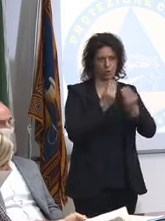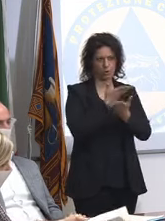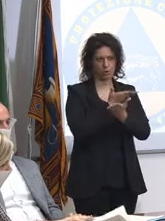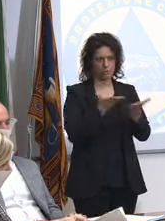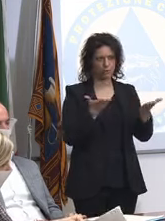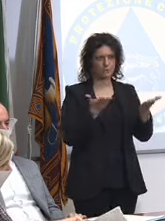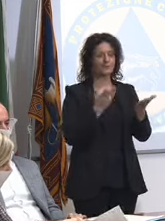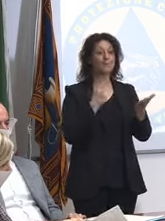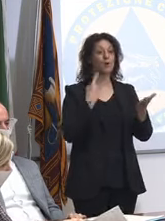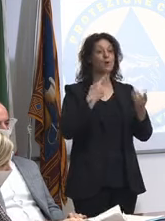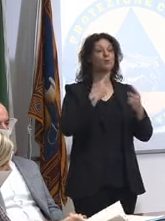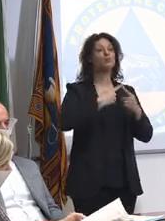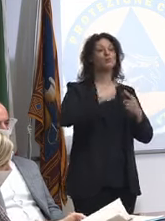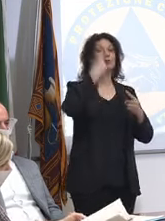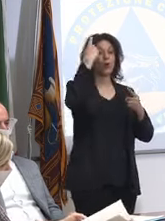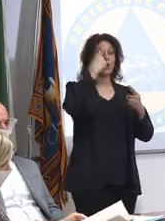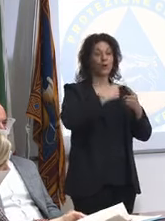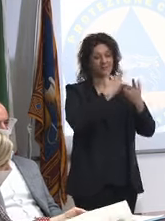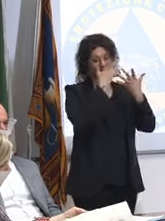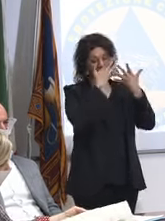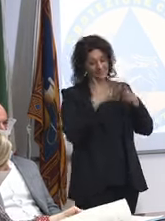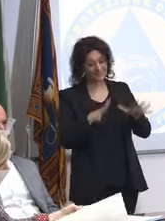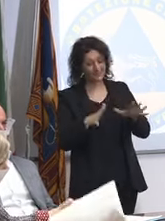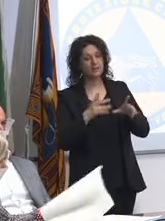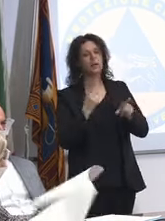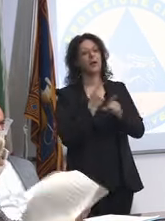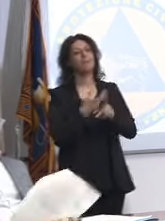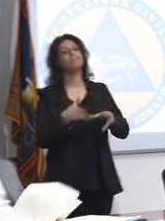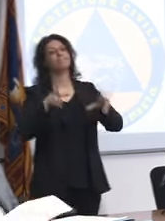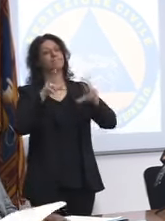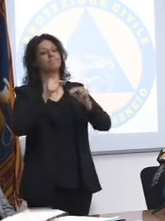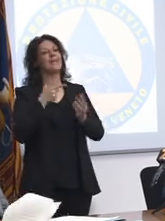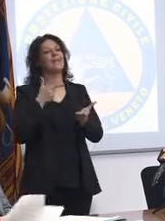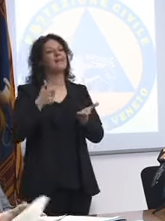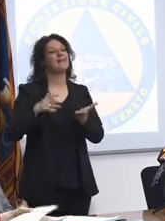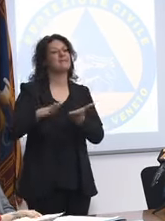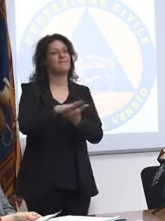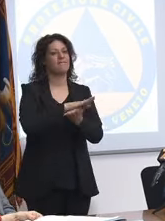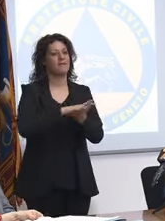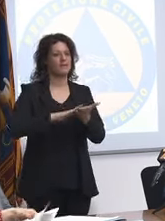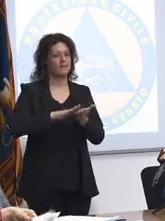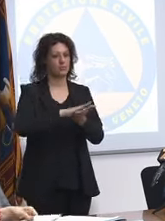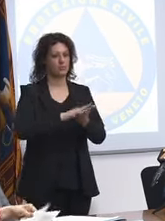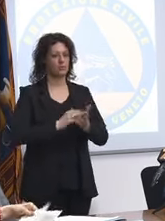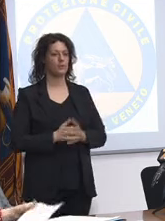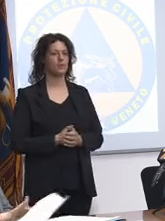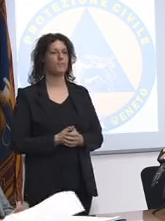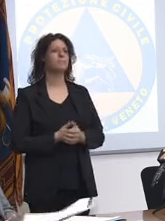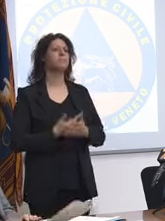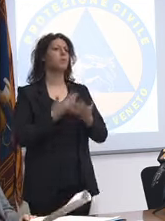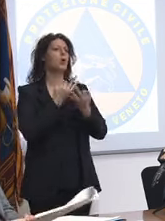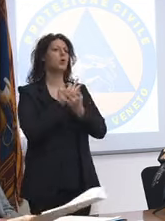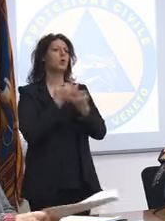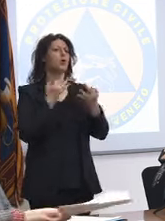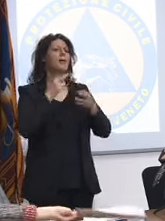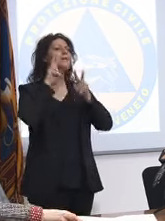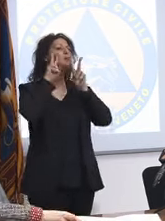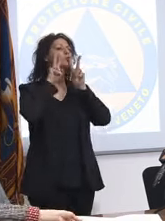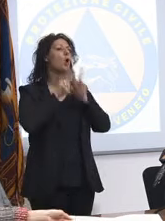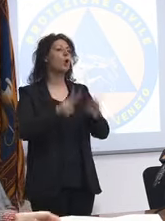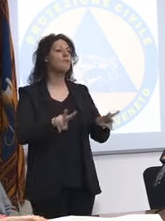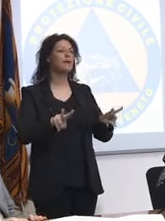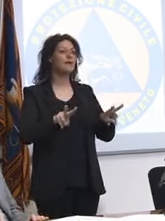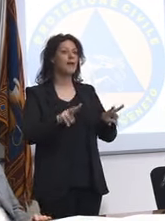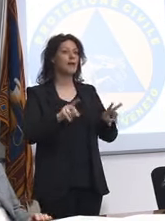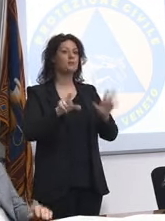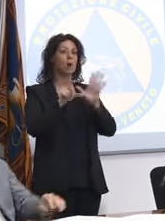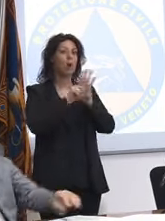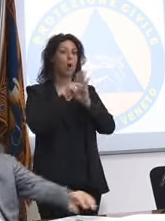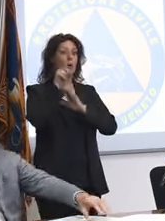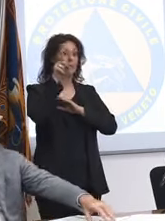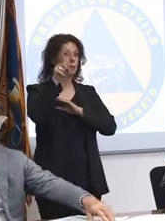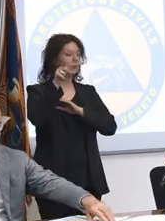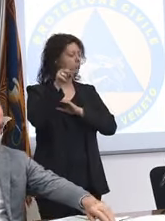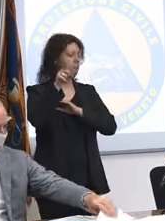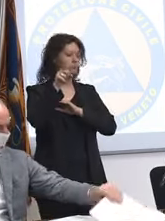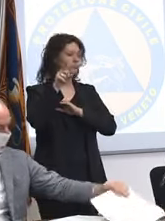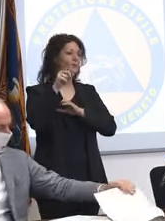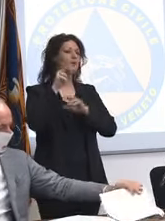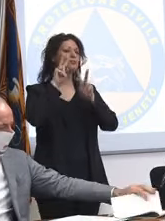della giornata la disinfezione. È chiaro che la sorveglianza non spetta al comune ma spetta al bambino